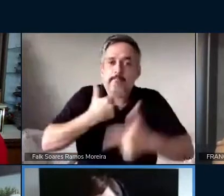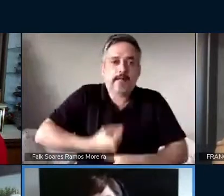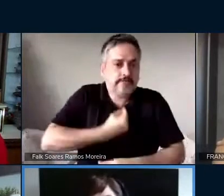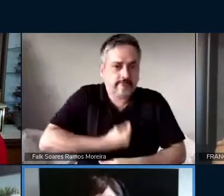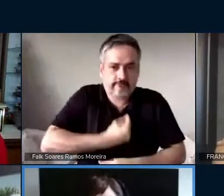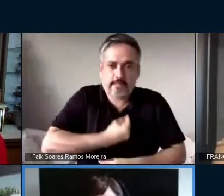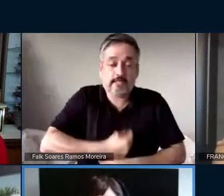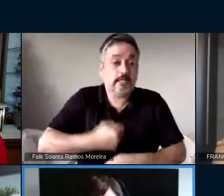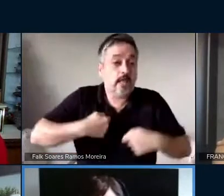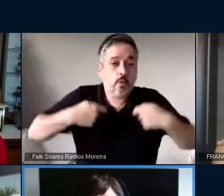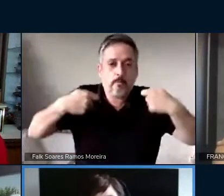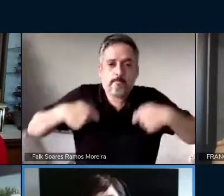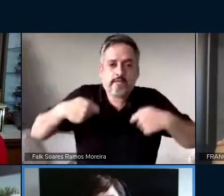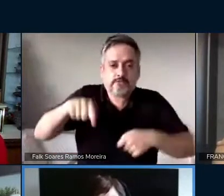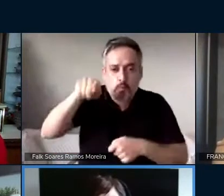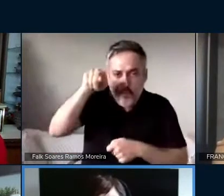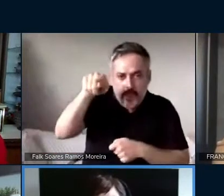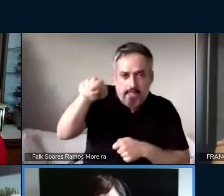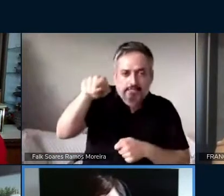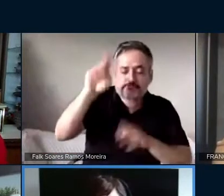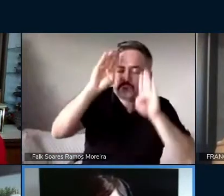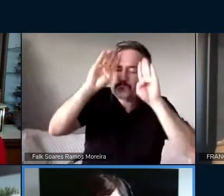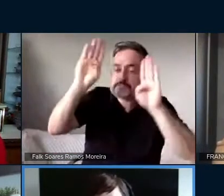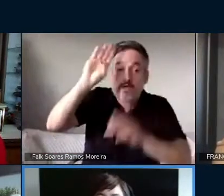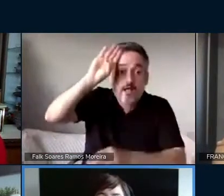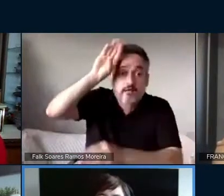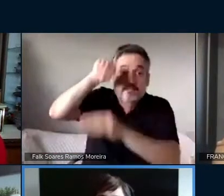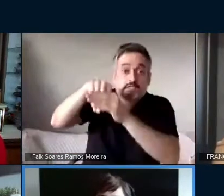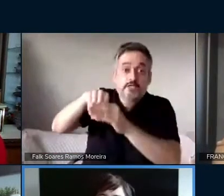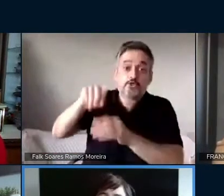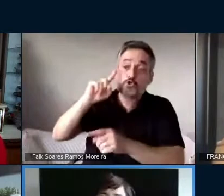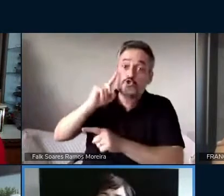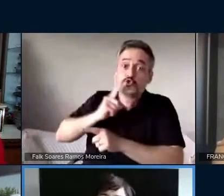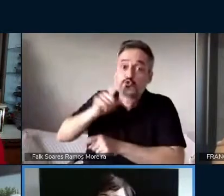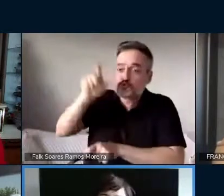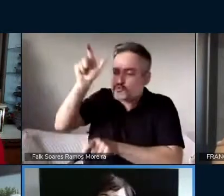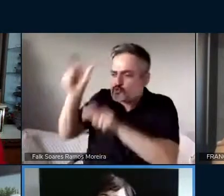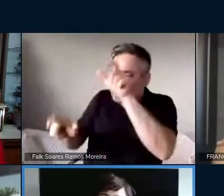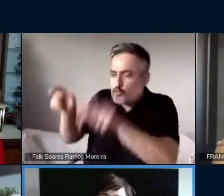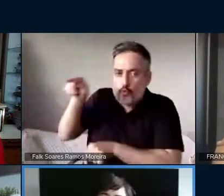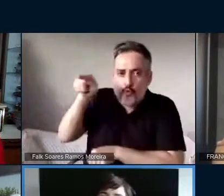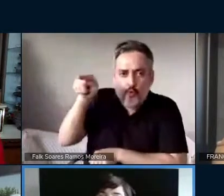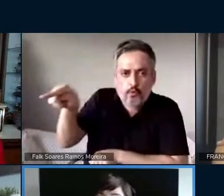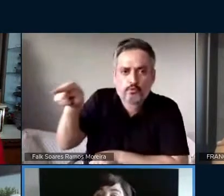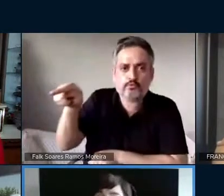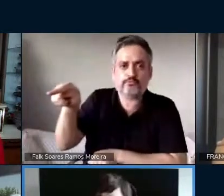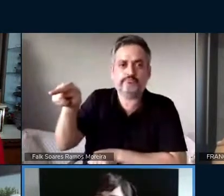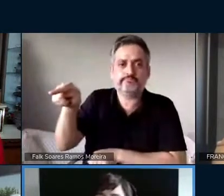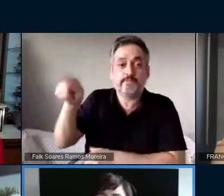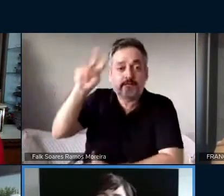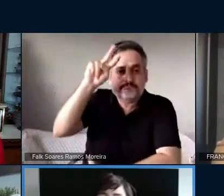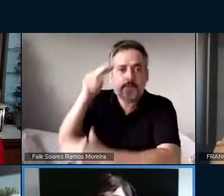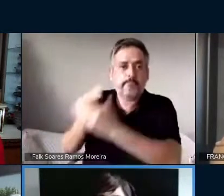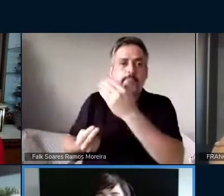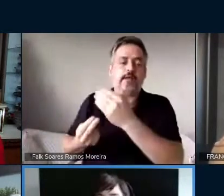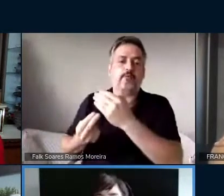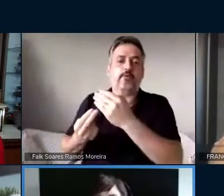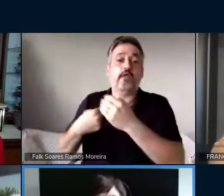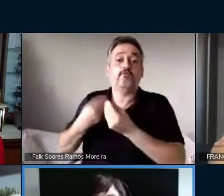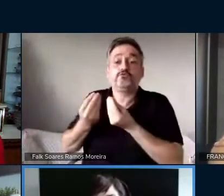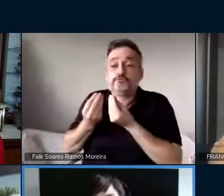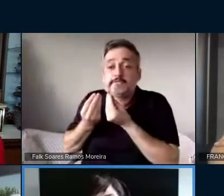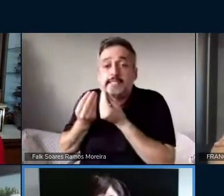sinais que foram aqui produzidos, essa terminologia produzida. Então, agradeço aos surdos também, que é